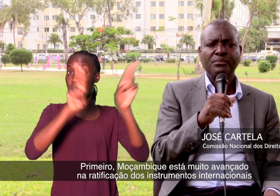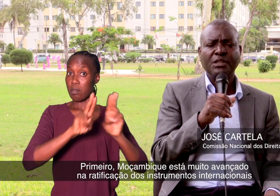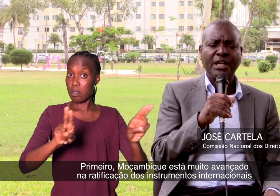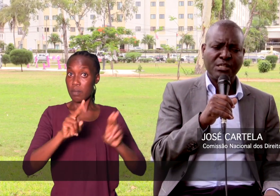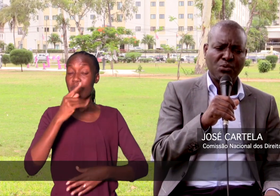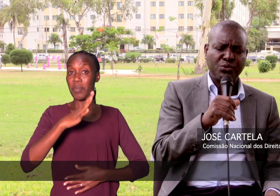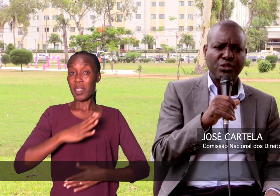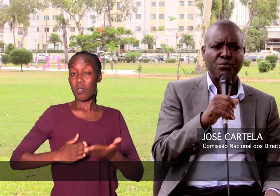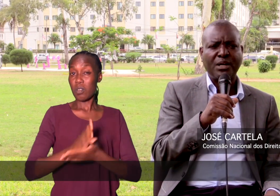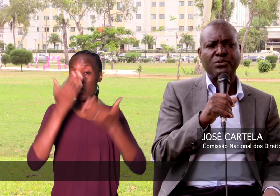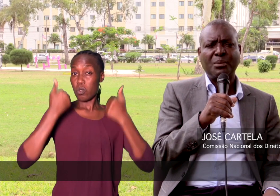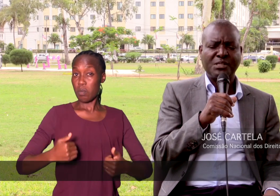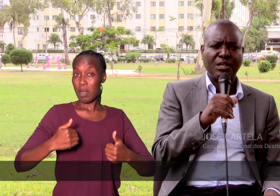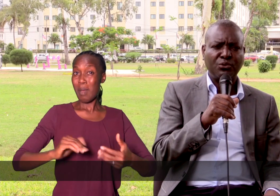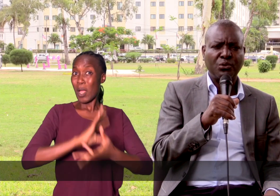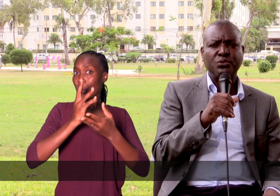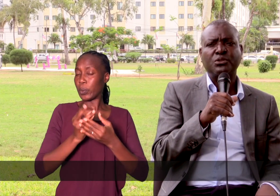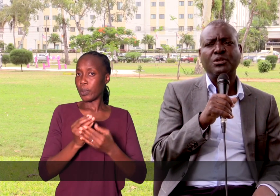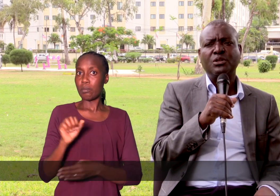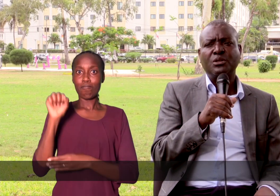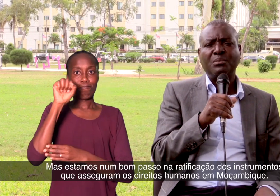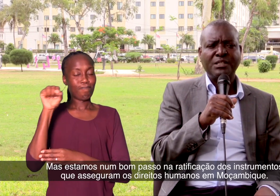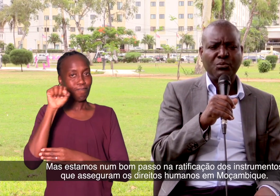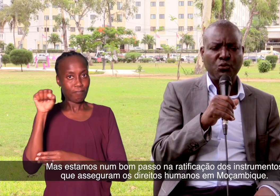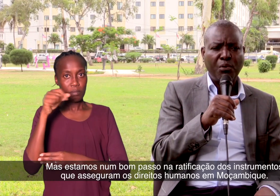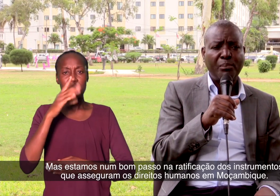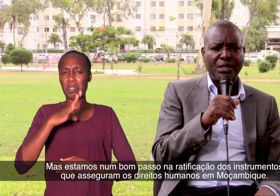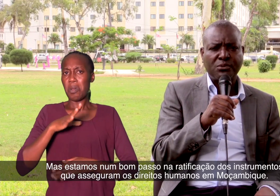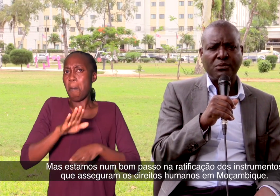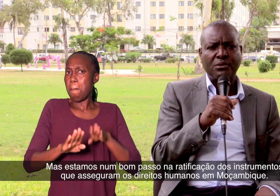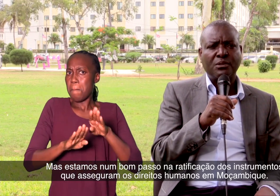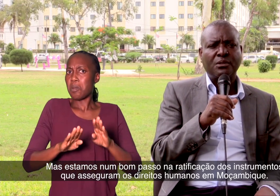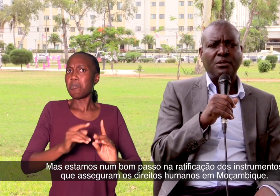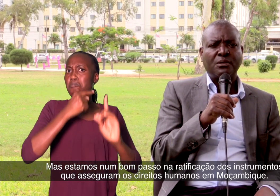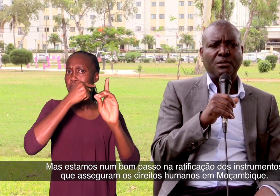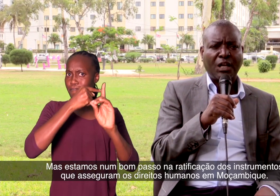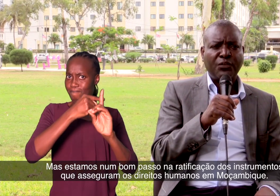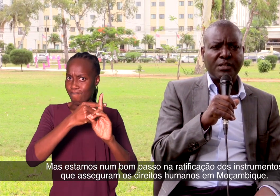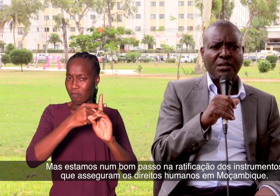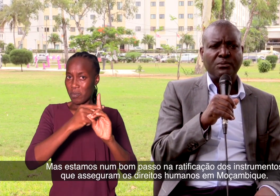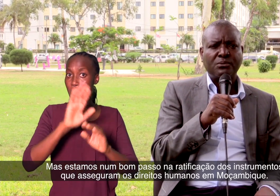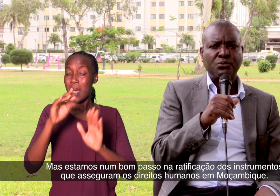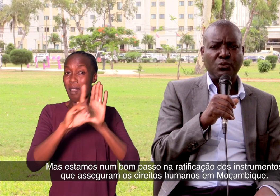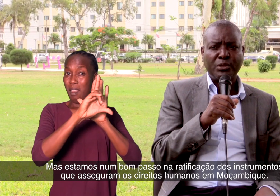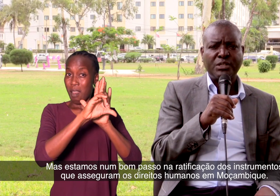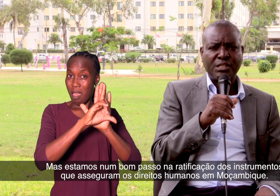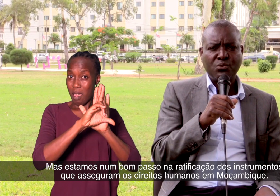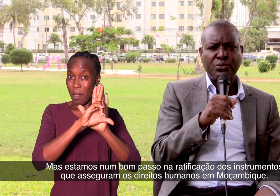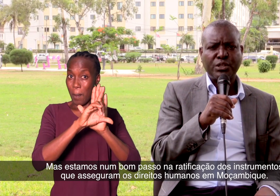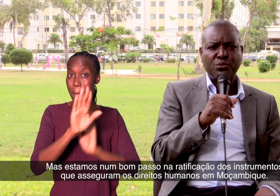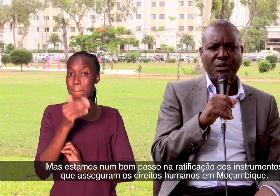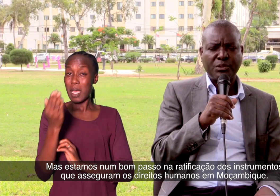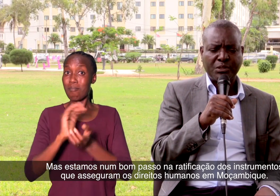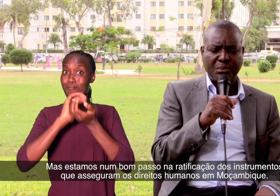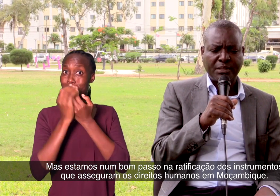que asseguram os direitos humanos, apesar de não todos, mas estamos num bom passo na ratificação dos instrumentos que